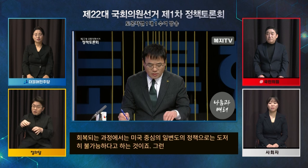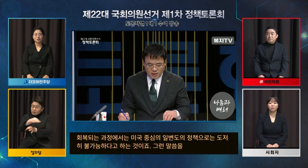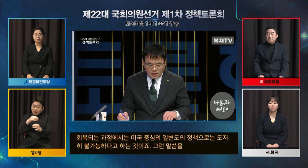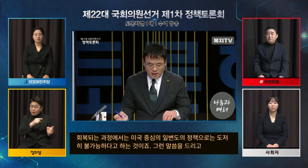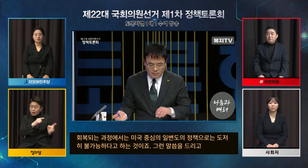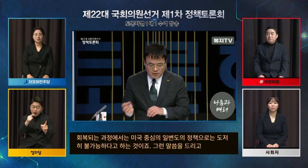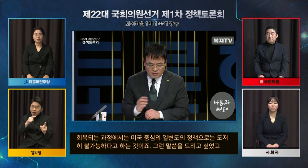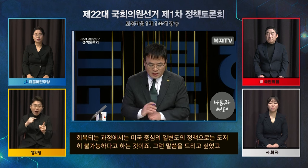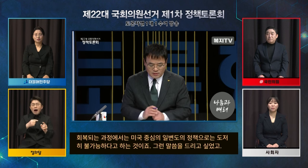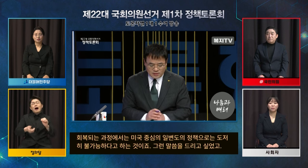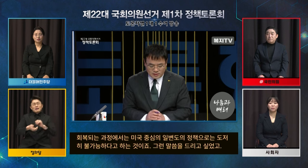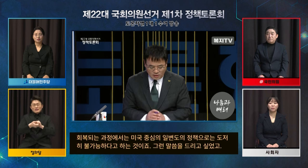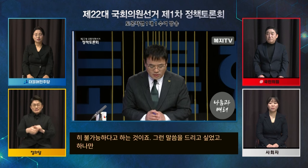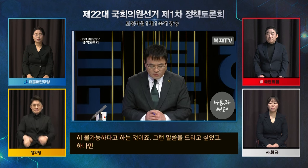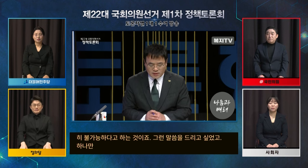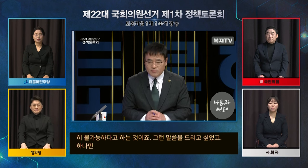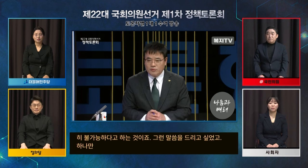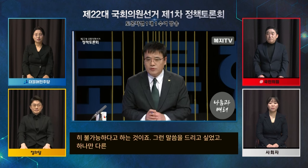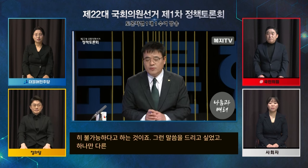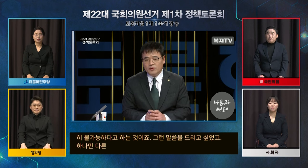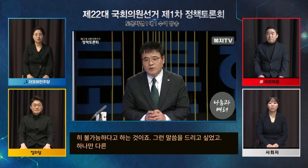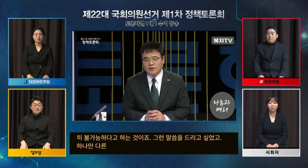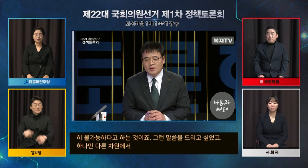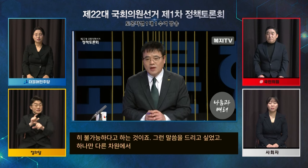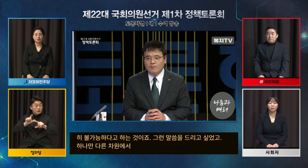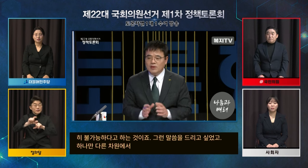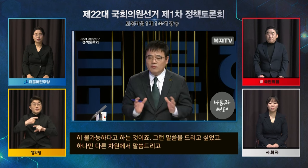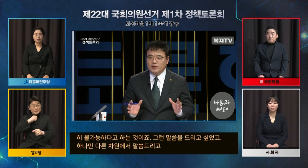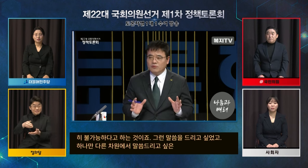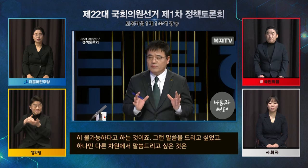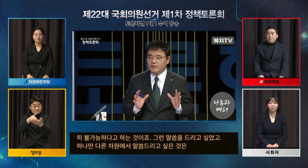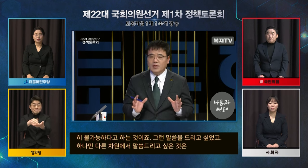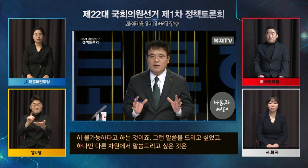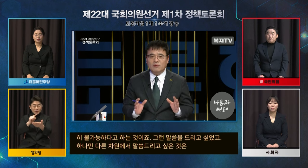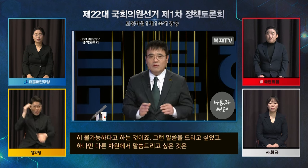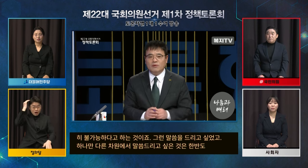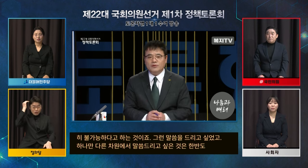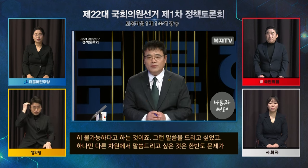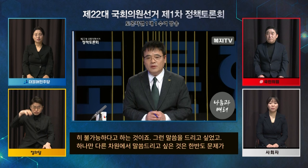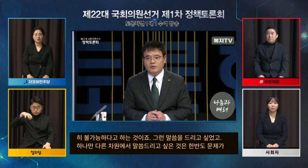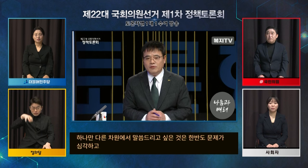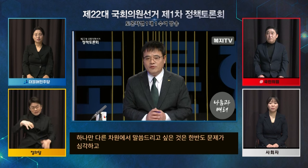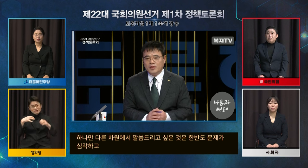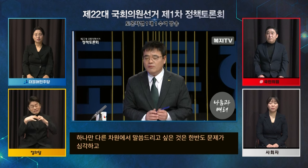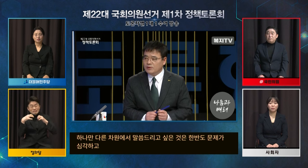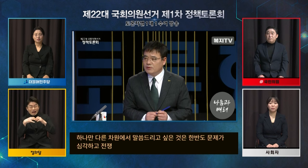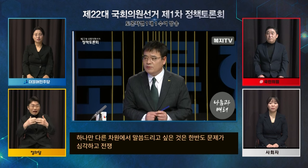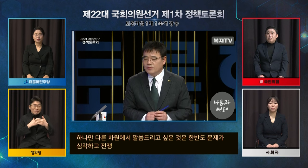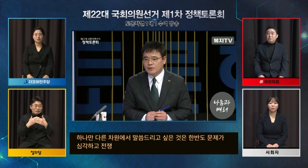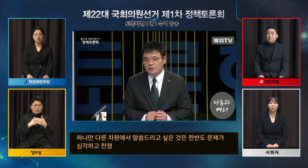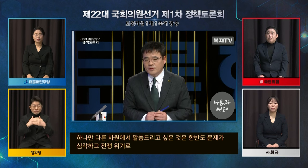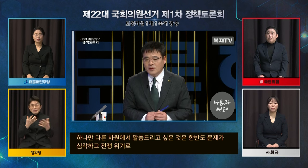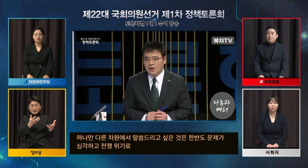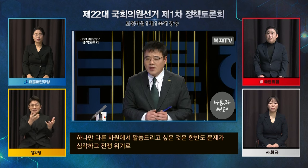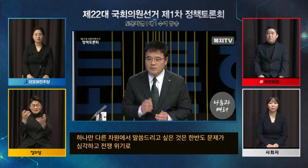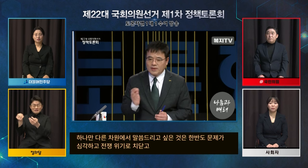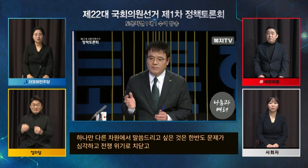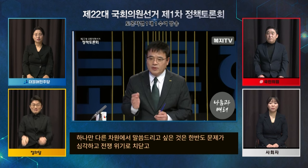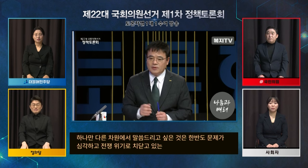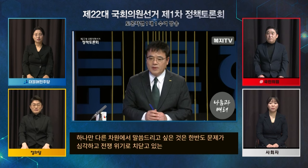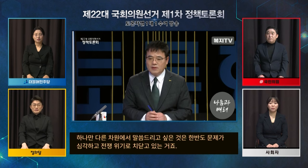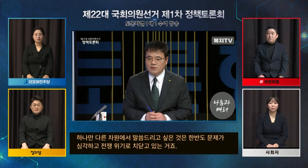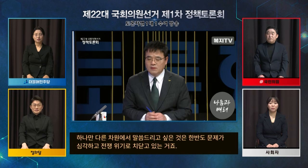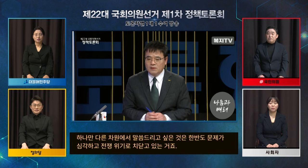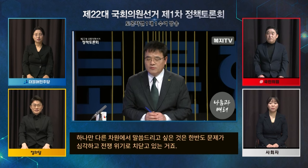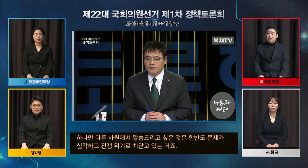싶었고 하나만 다른 차원에서 말씀드리고 싶은 건 한 번도 문제가 좀 심각하고 전쟁 위기로 치닫고 있는 거죠. 이거는 아까도